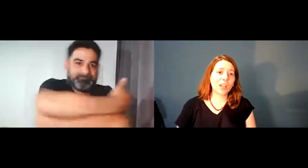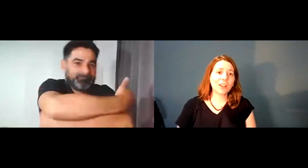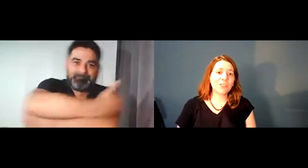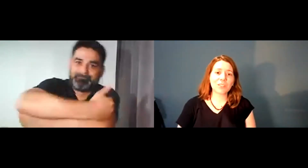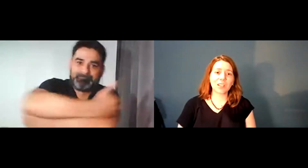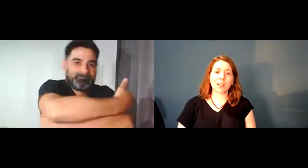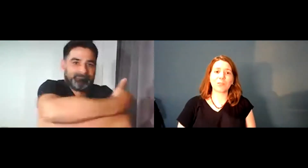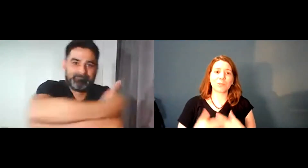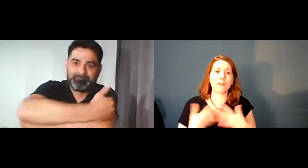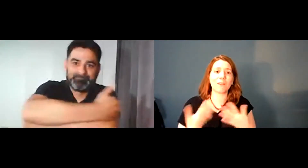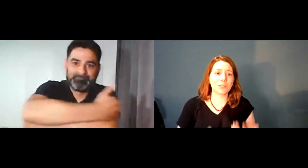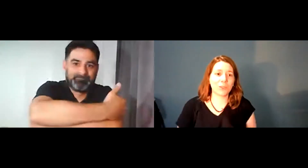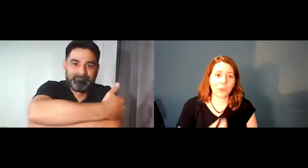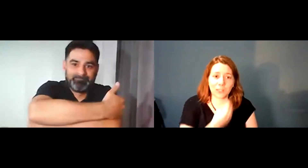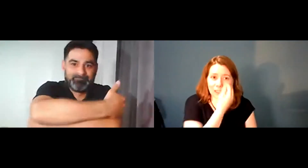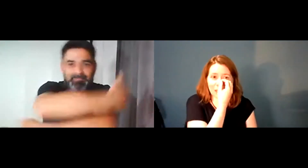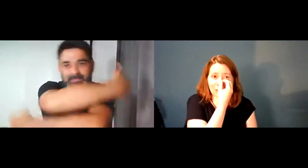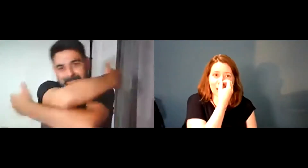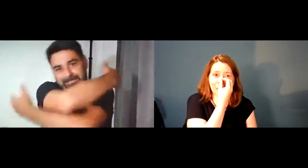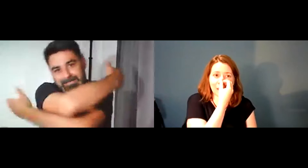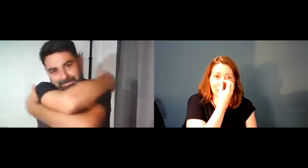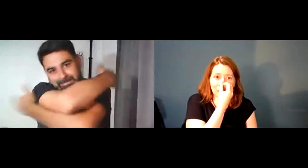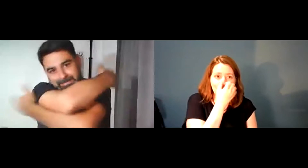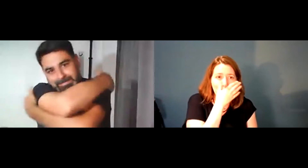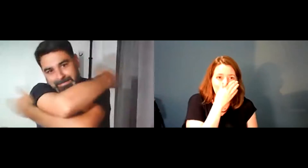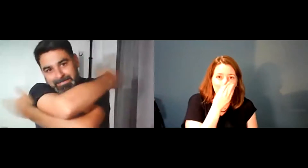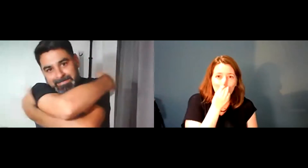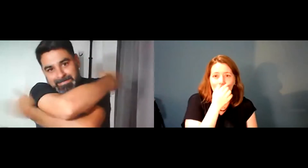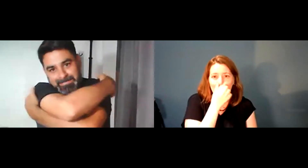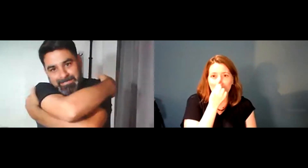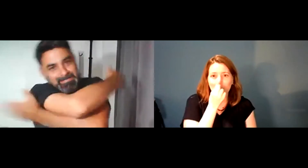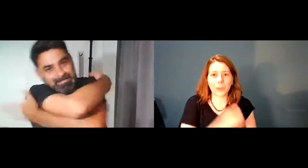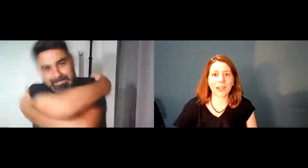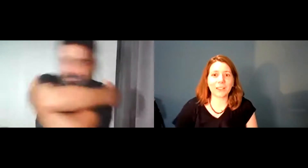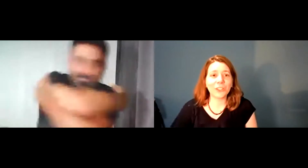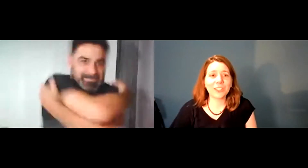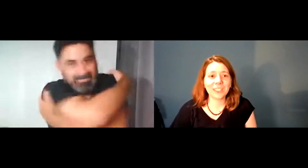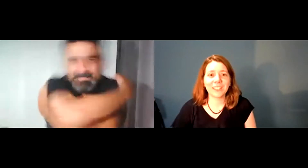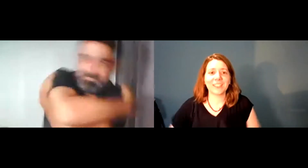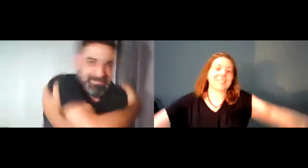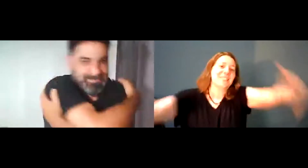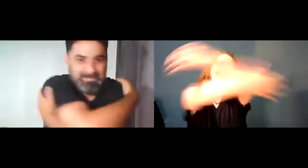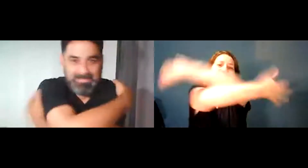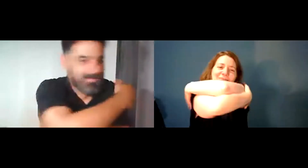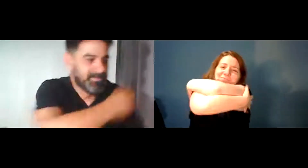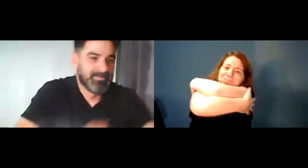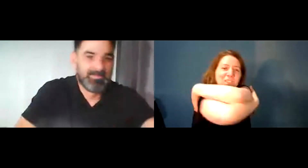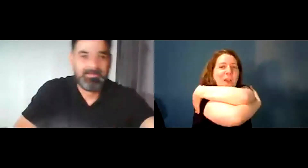mostrarnos, era darnos un abrazo como está haciendo Javi, súper virtual y súper grandote, así. Nos abrazamos